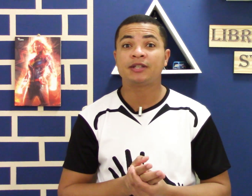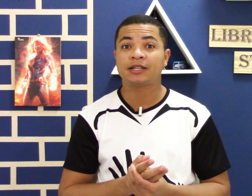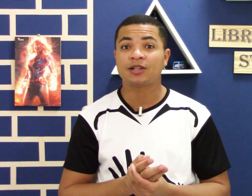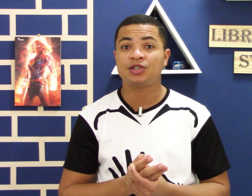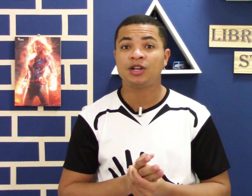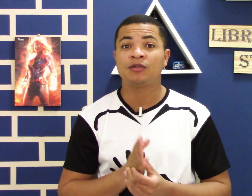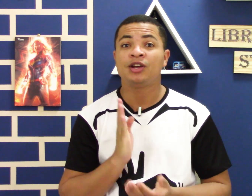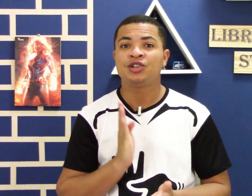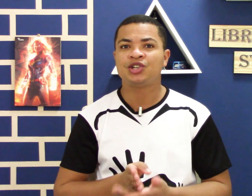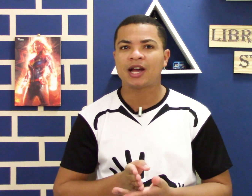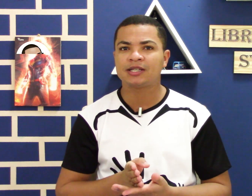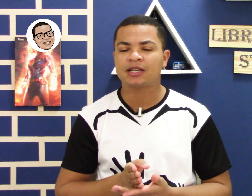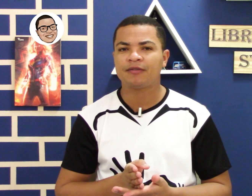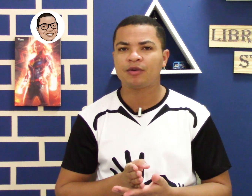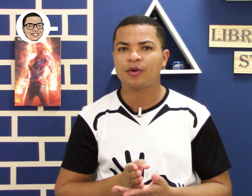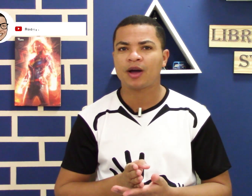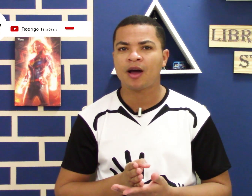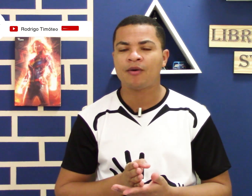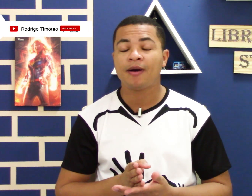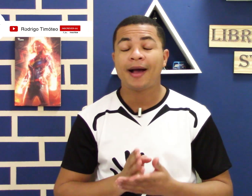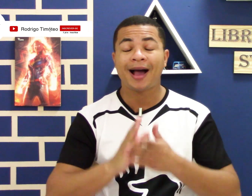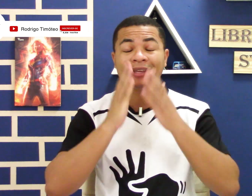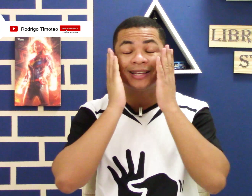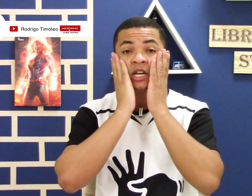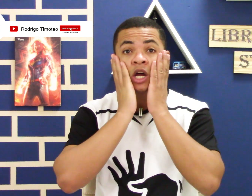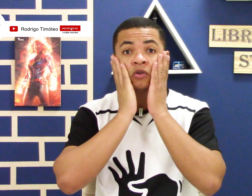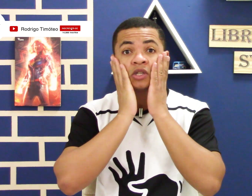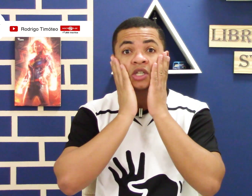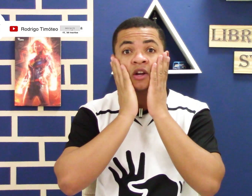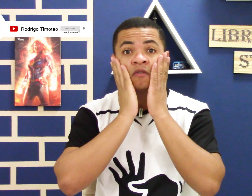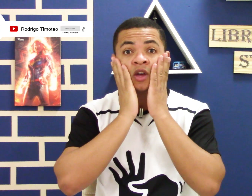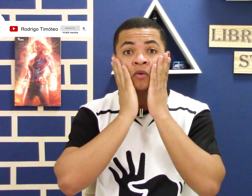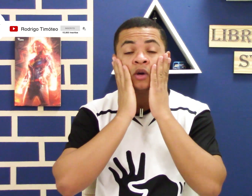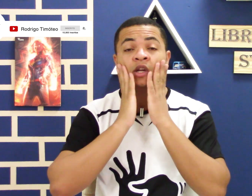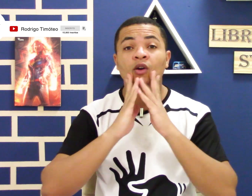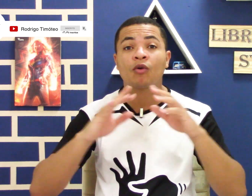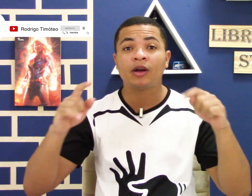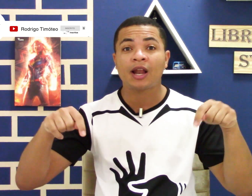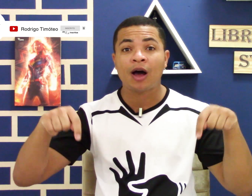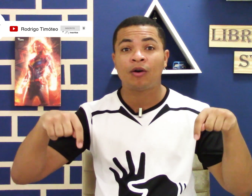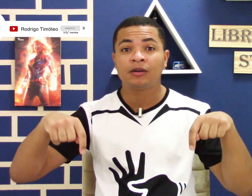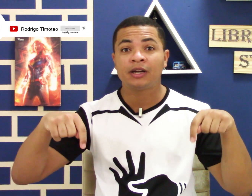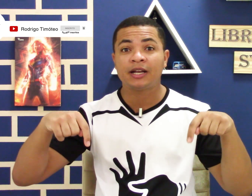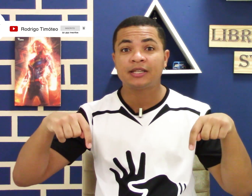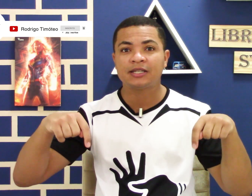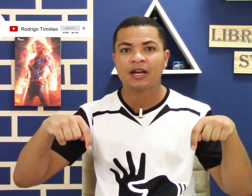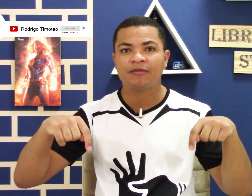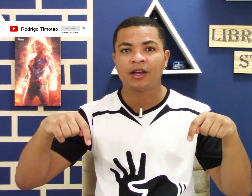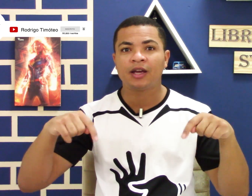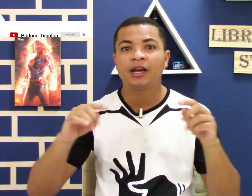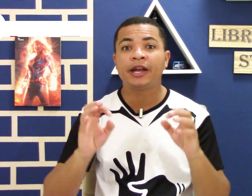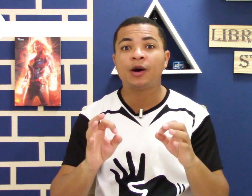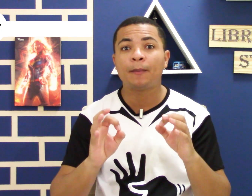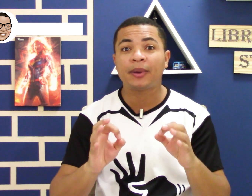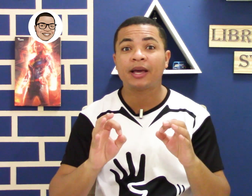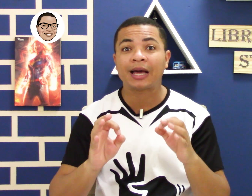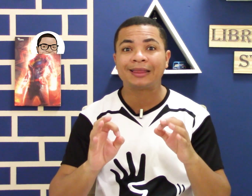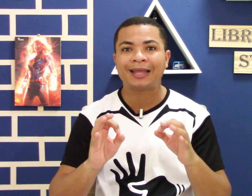está assistindo, já se inscreveu no meu canal? Ainda não se inscreveu? Então corre lá, ó, clica em se inscrever, não perca